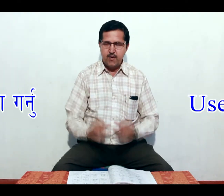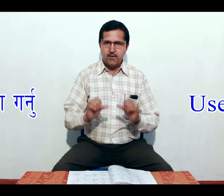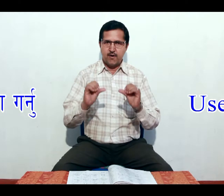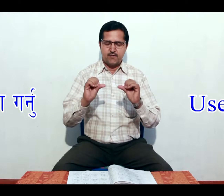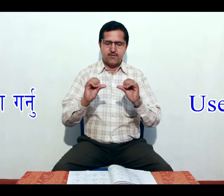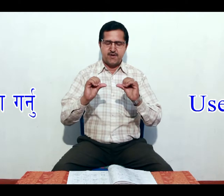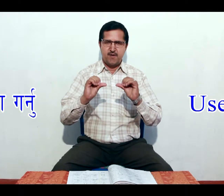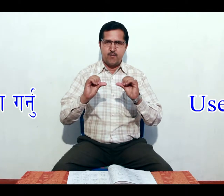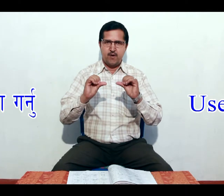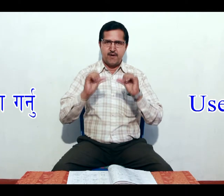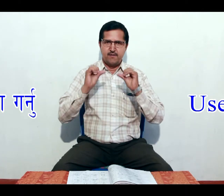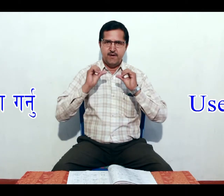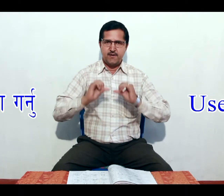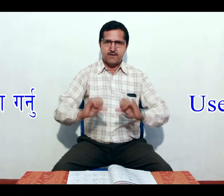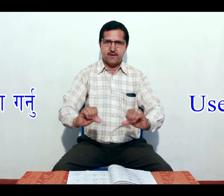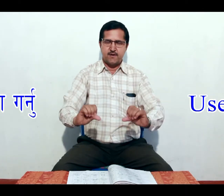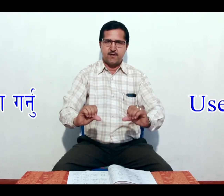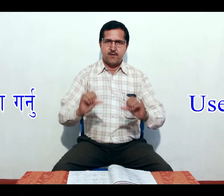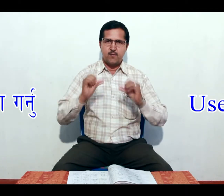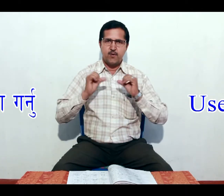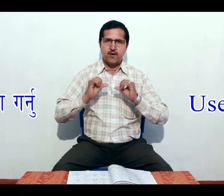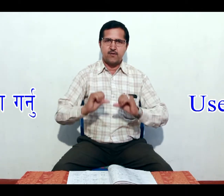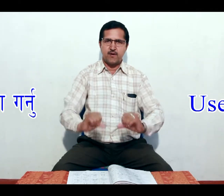प्रयोग गर्नु, दुइटैमा प बनाउने यसो भन्ने प्रयोग गर्नु,